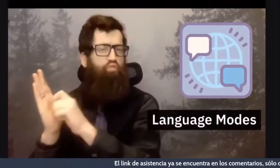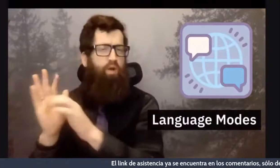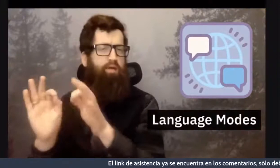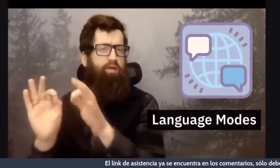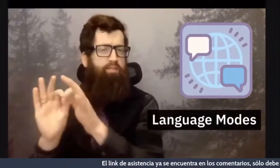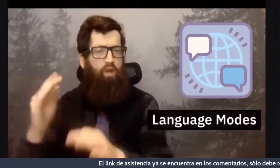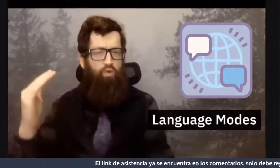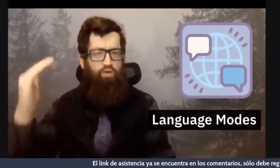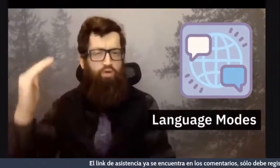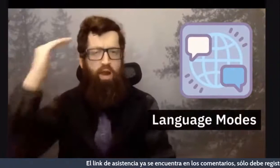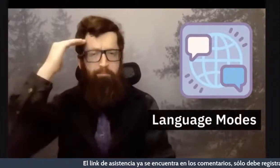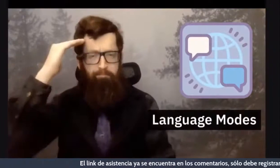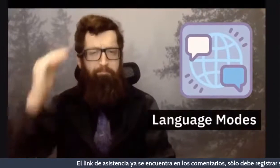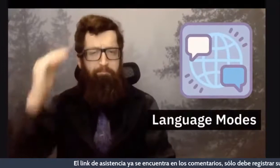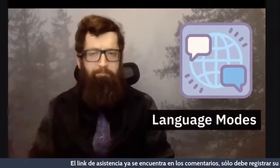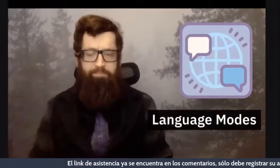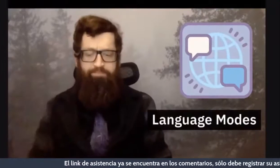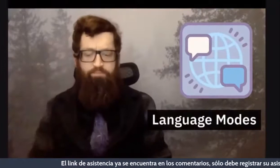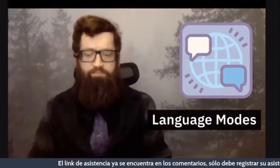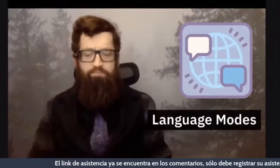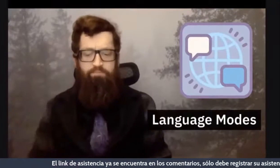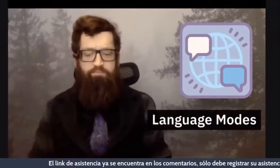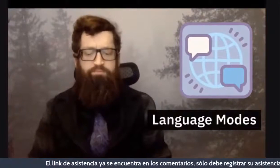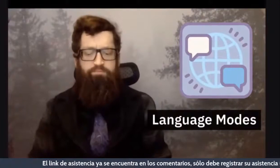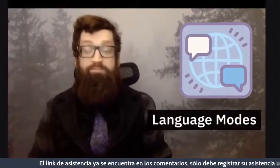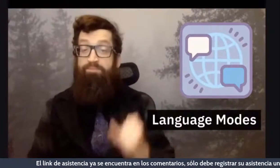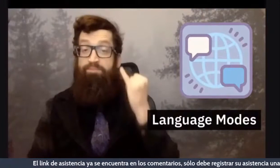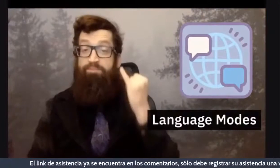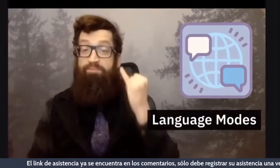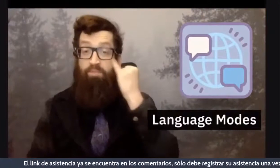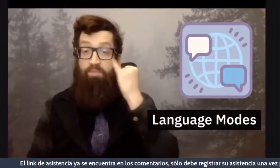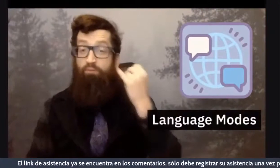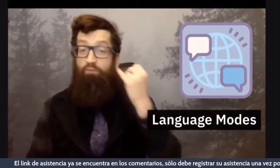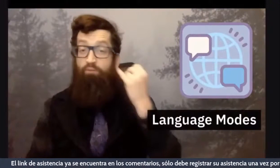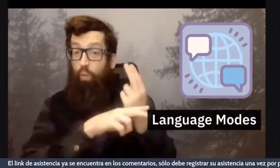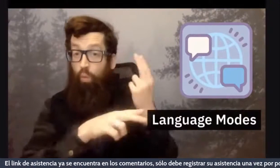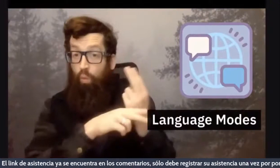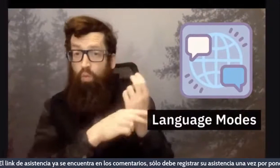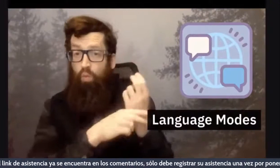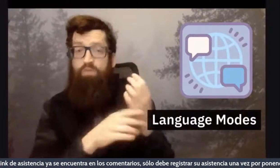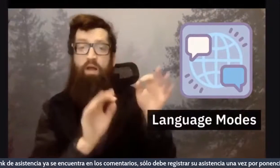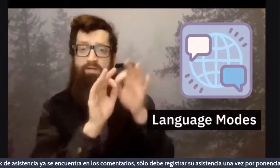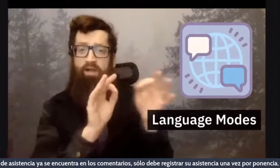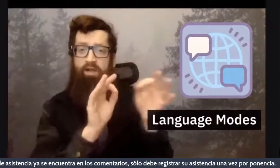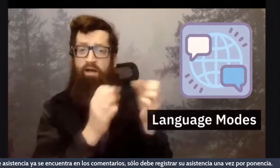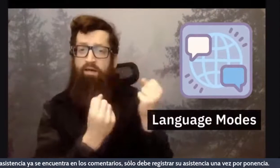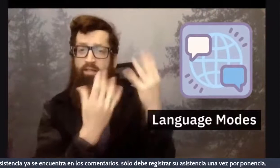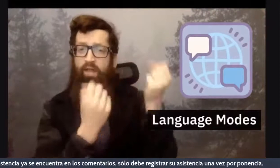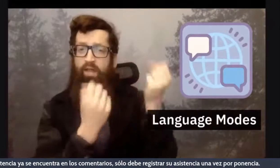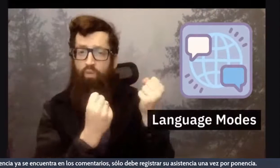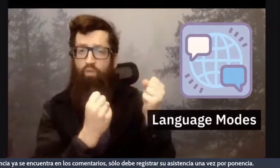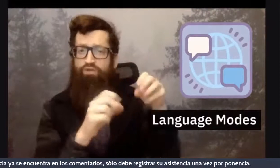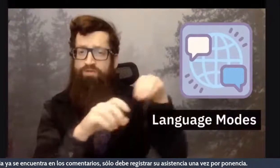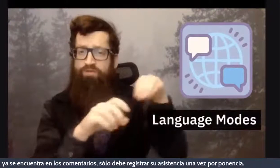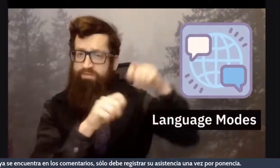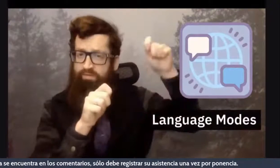El video de lengua de señas debe estar incluido en el texto. Al ir avanzando el video, todo se puede